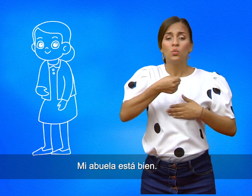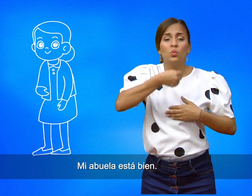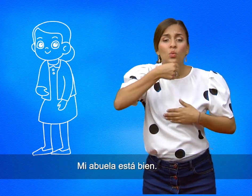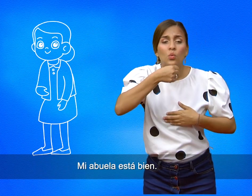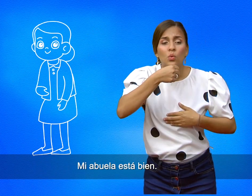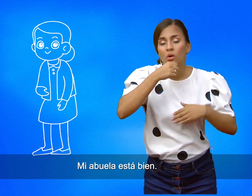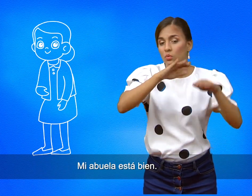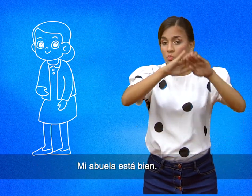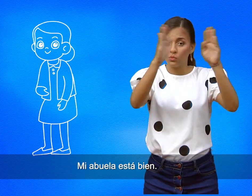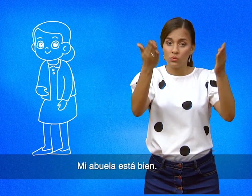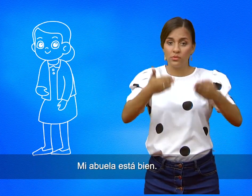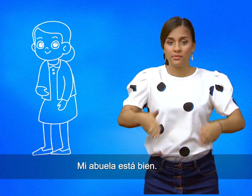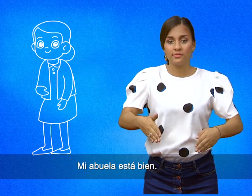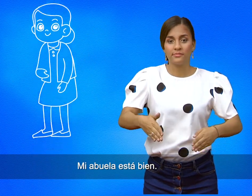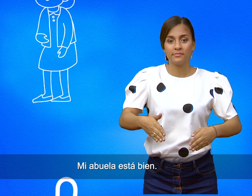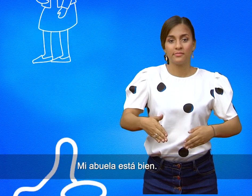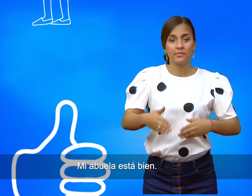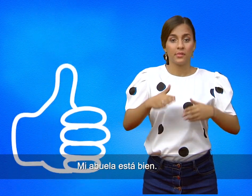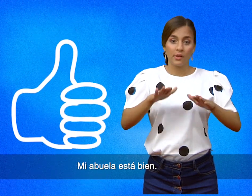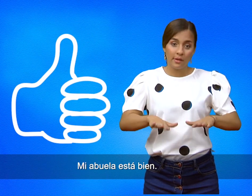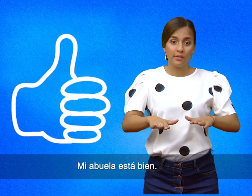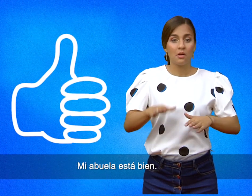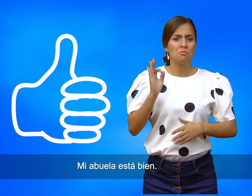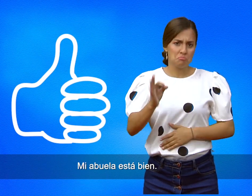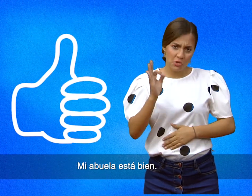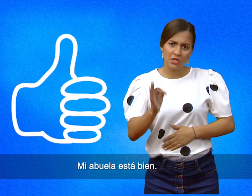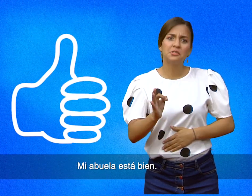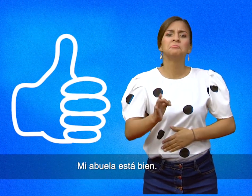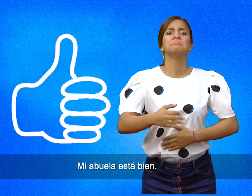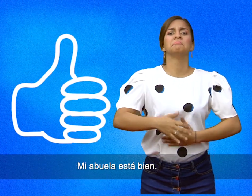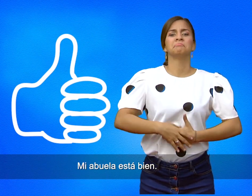Mi abuela está bien.